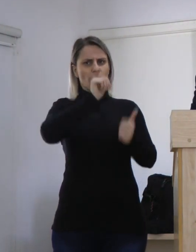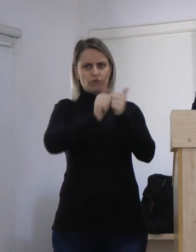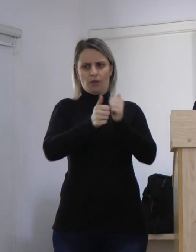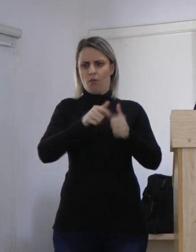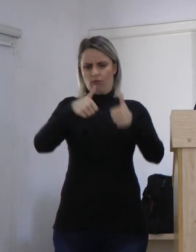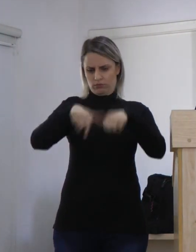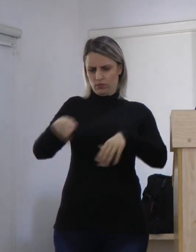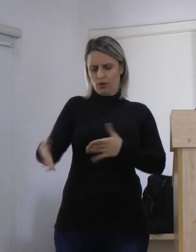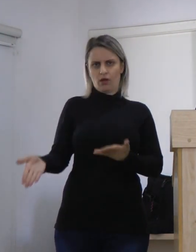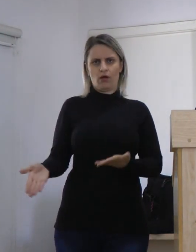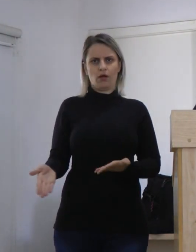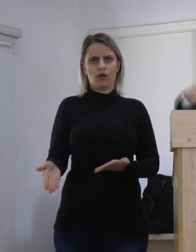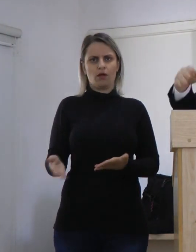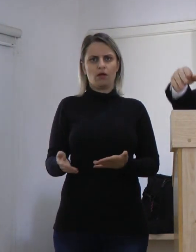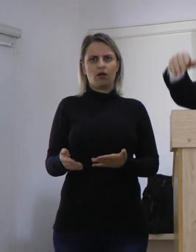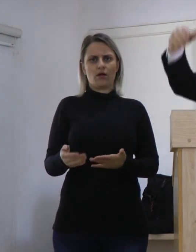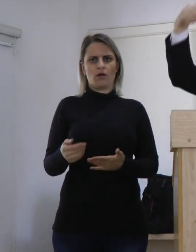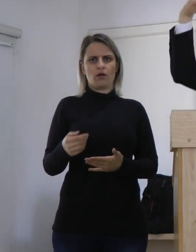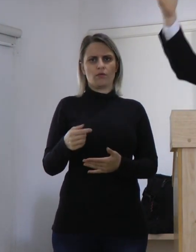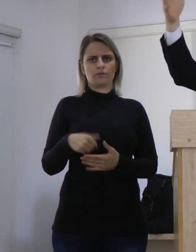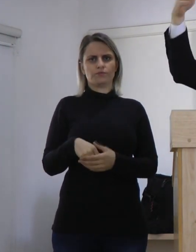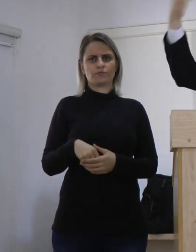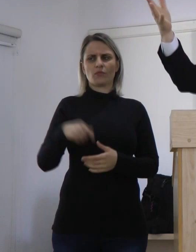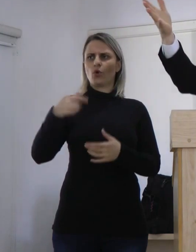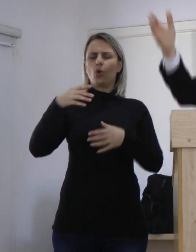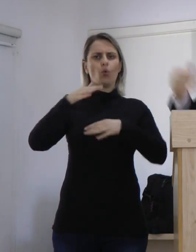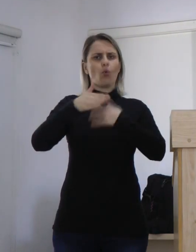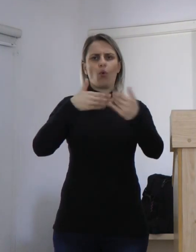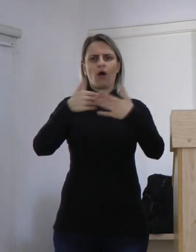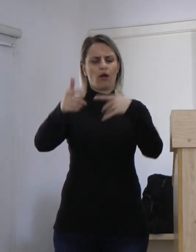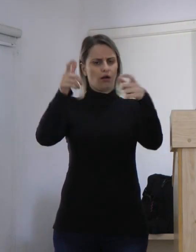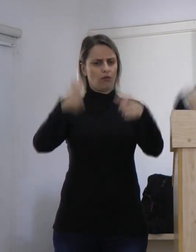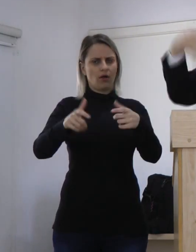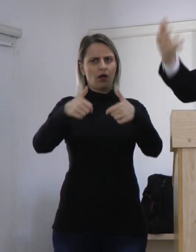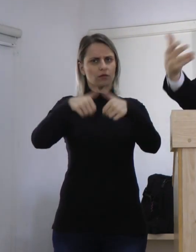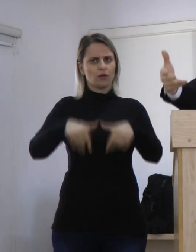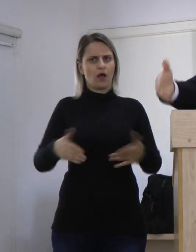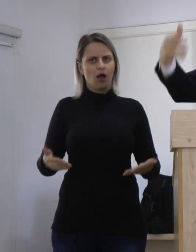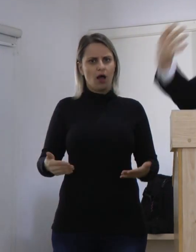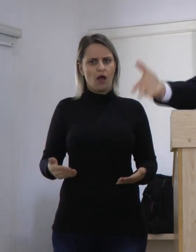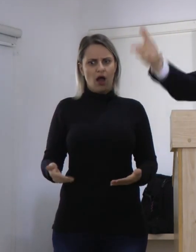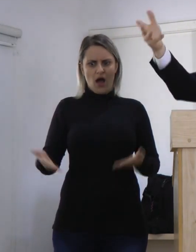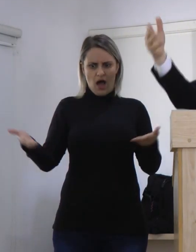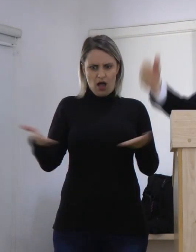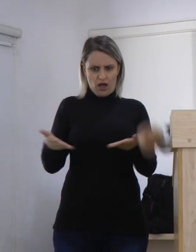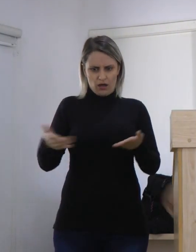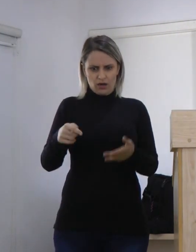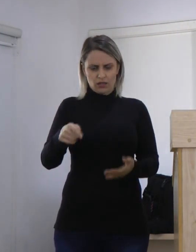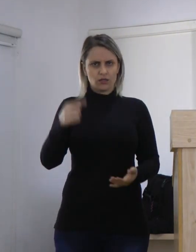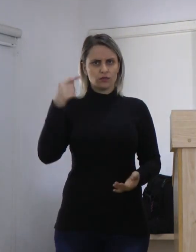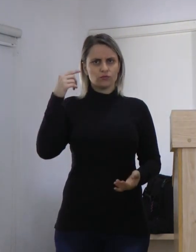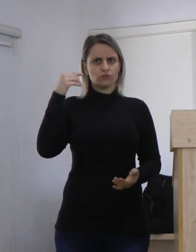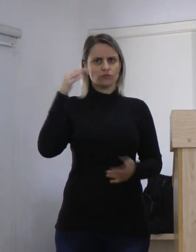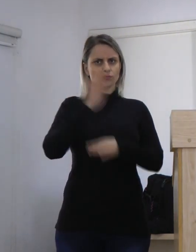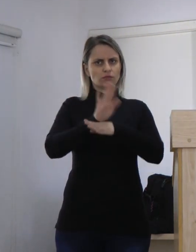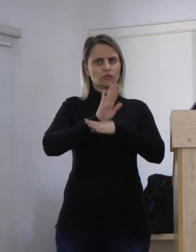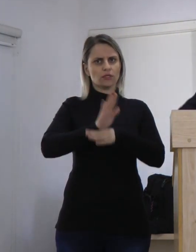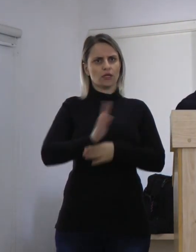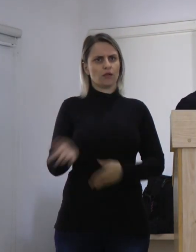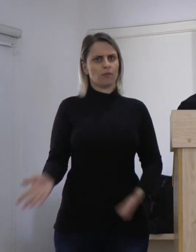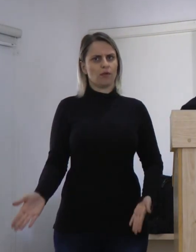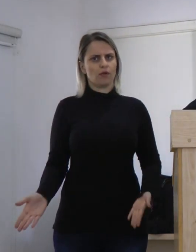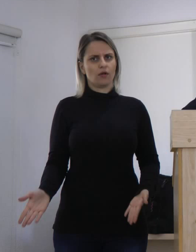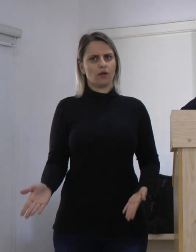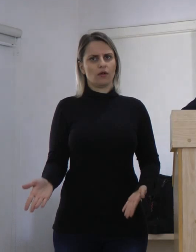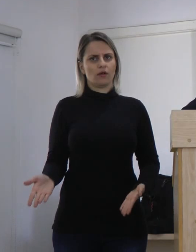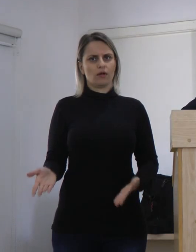lá está ele. Se eu vou para tal lugar, lá também. Até que no cinema isso é um absurdo. E ele, como